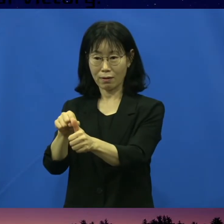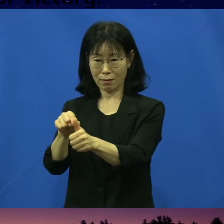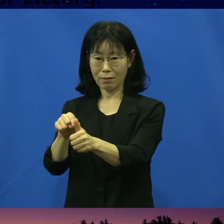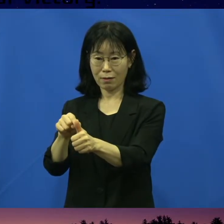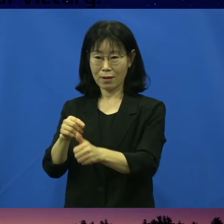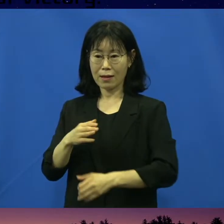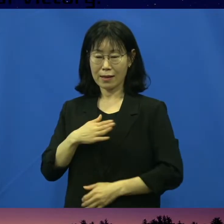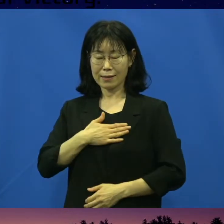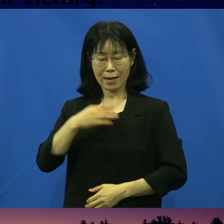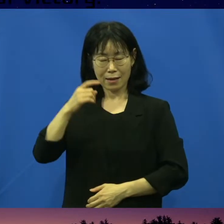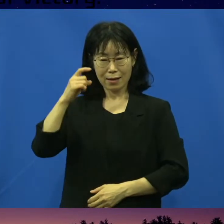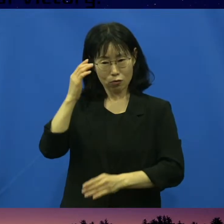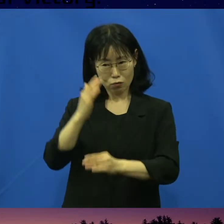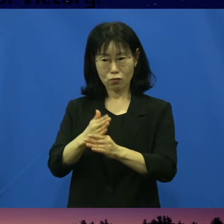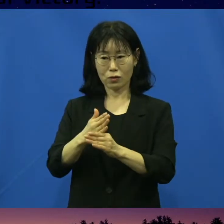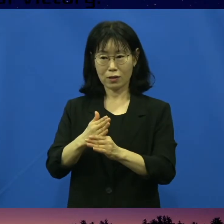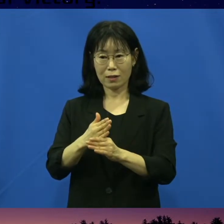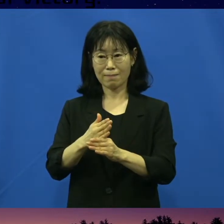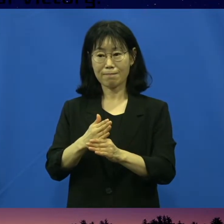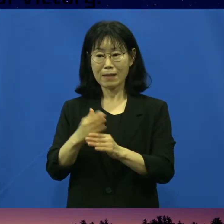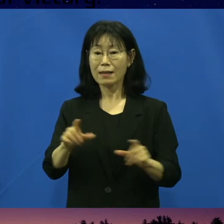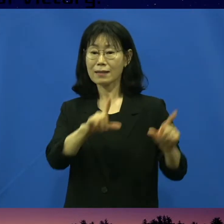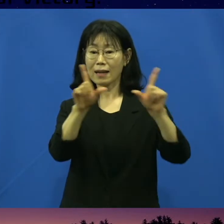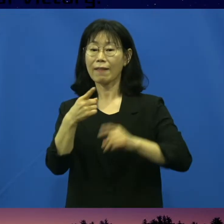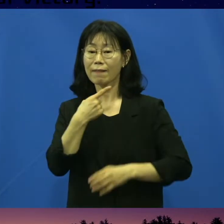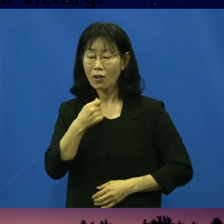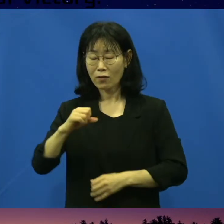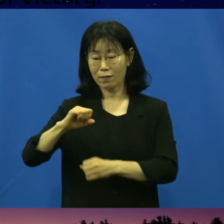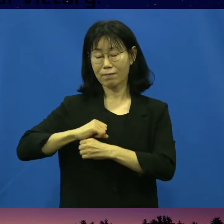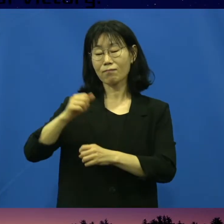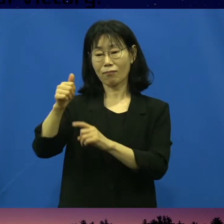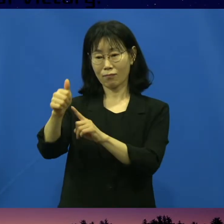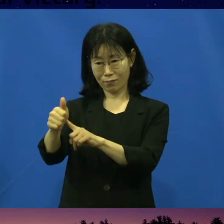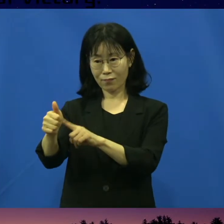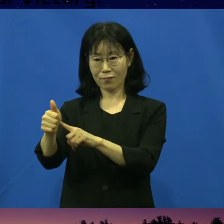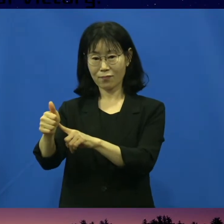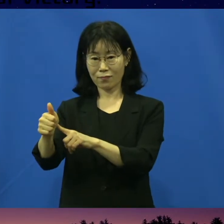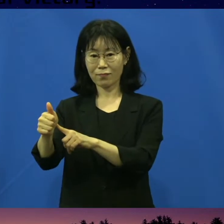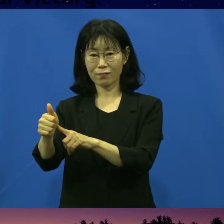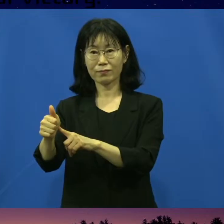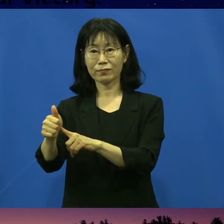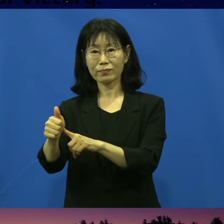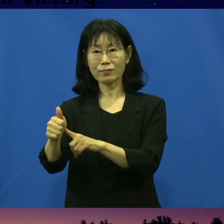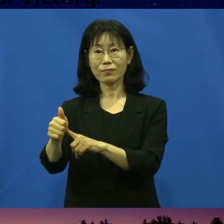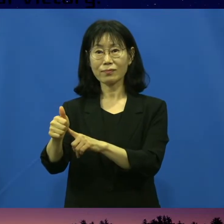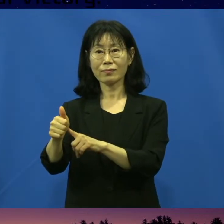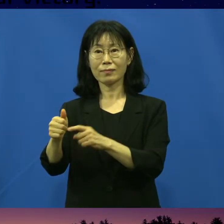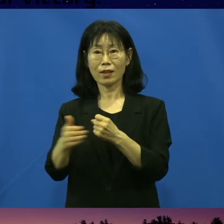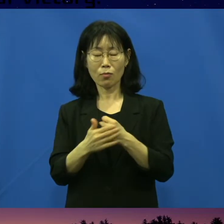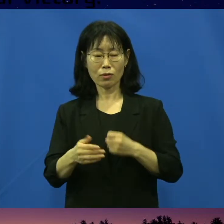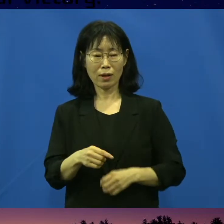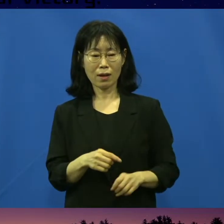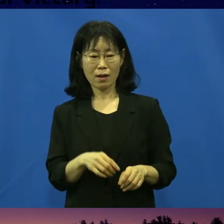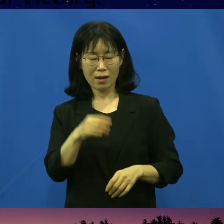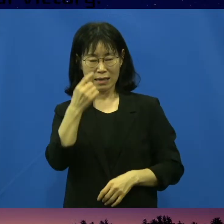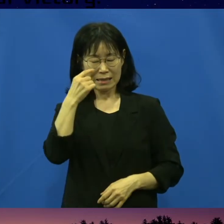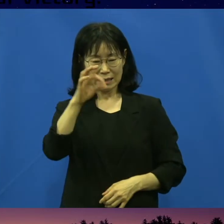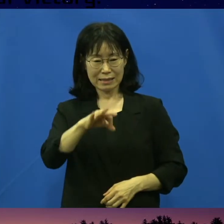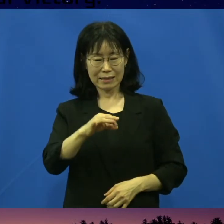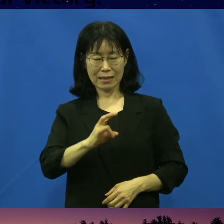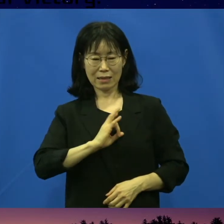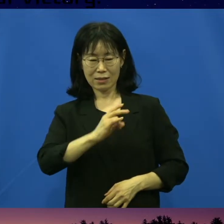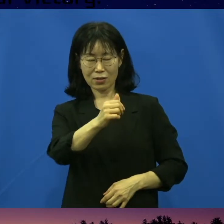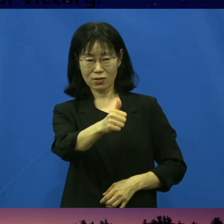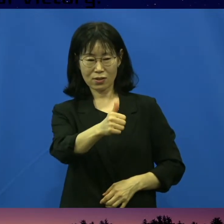거죠. 자신의 생각과 다른 상황이 펼쳐지면 받아들이지 못한 거예요. 여러분